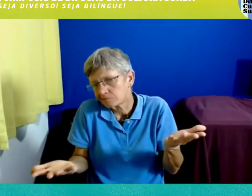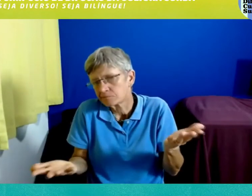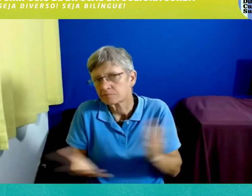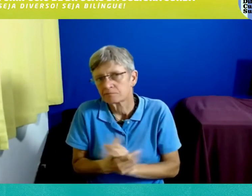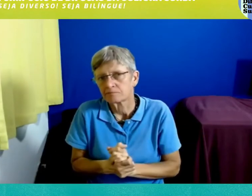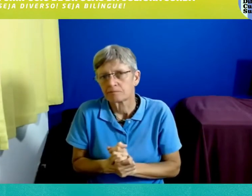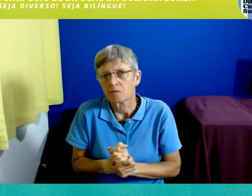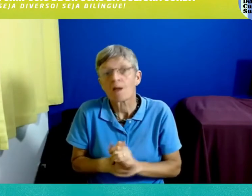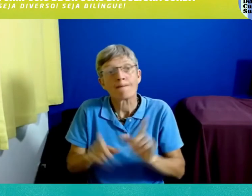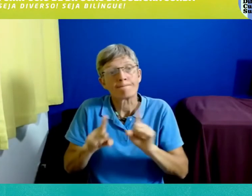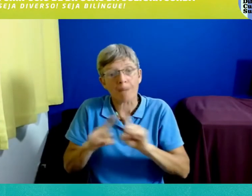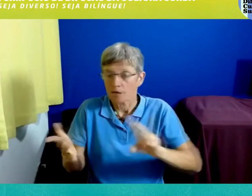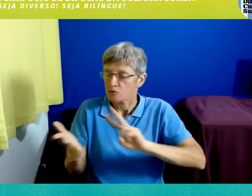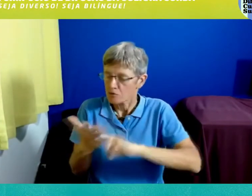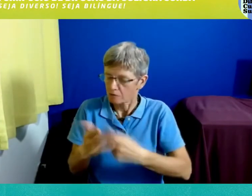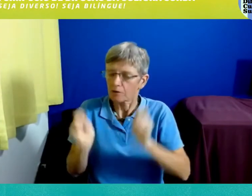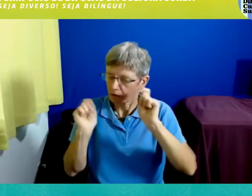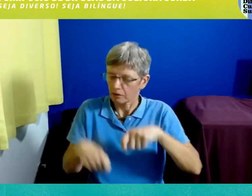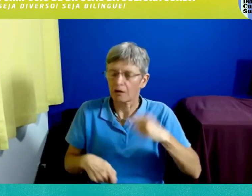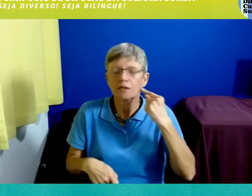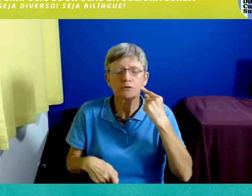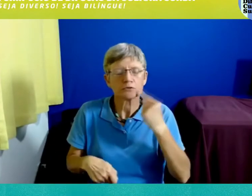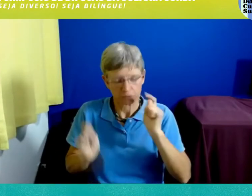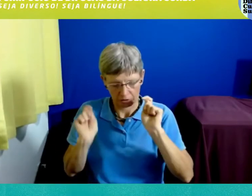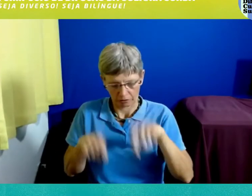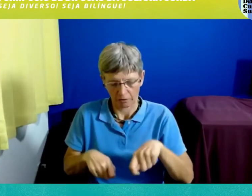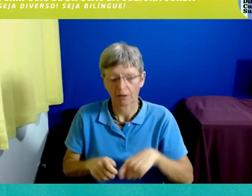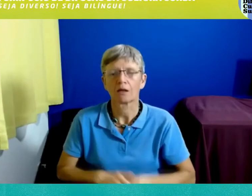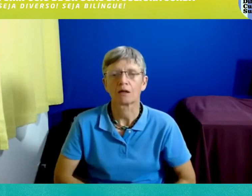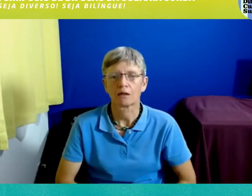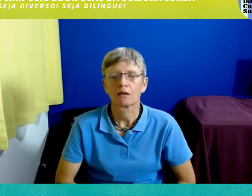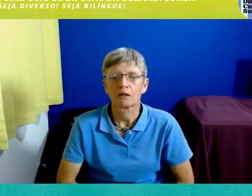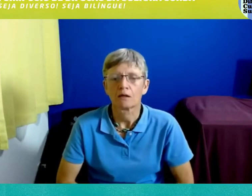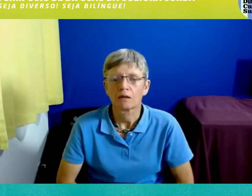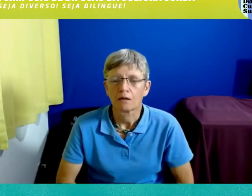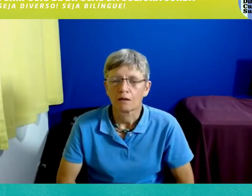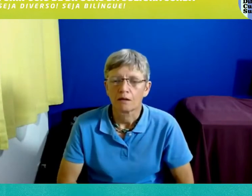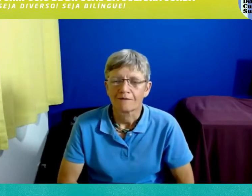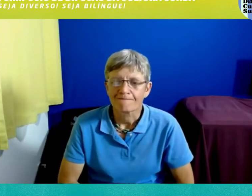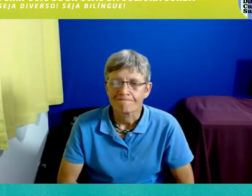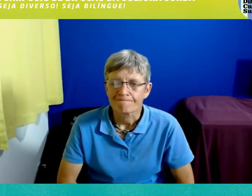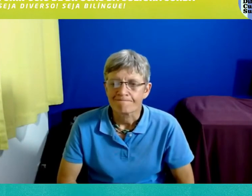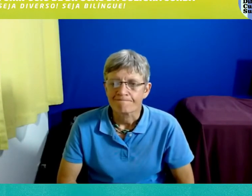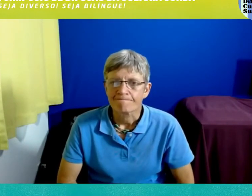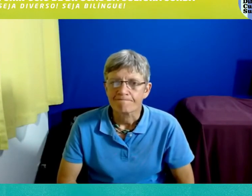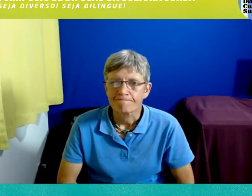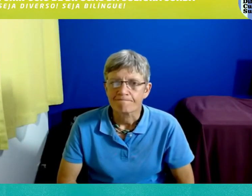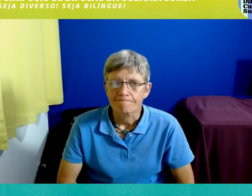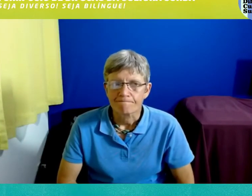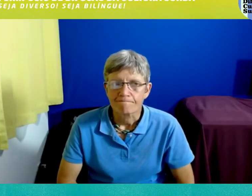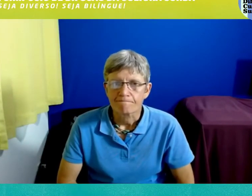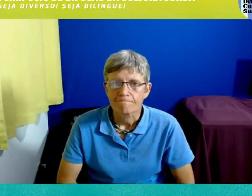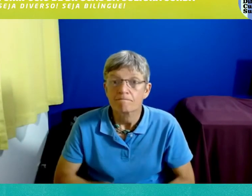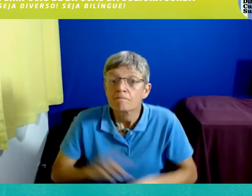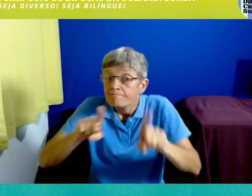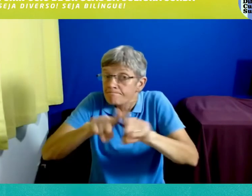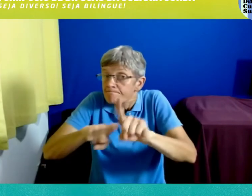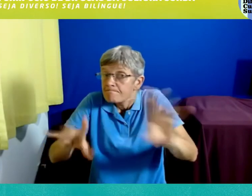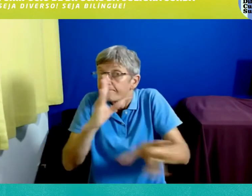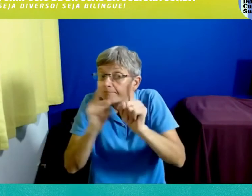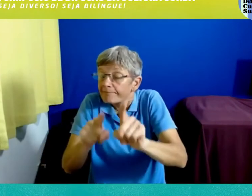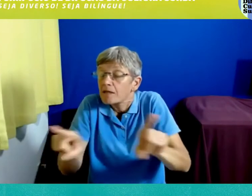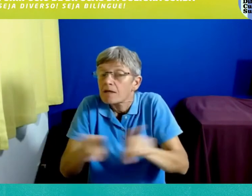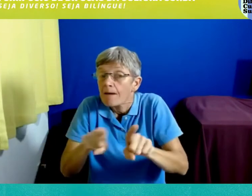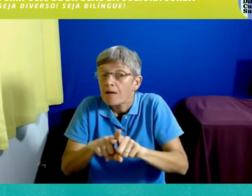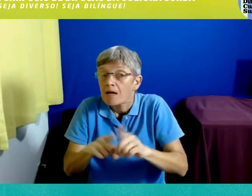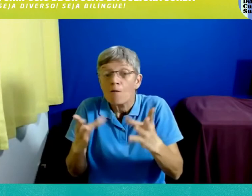a fala e tudo isso acaba atrapalhando. Mas é possível também que esse intérprete seja surdo.